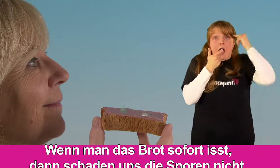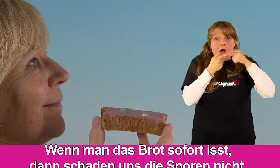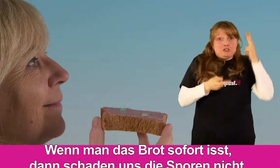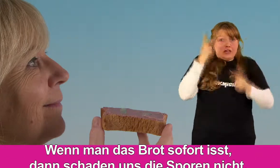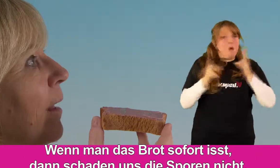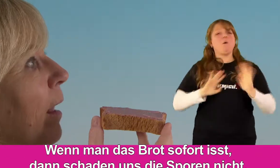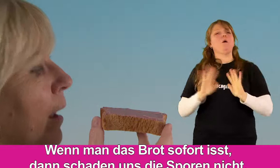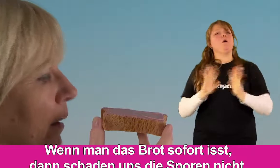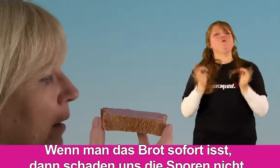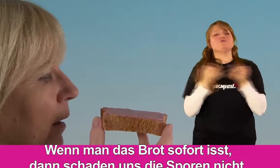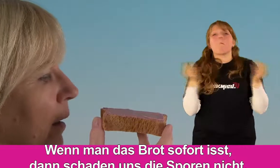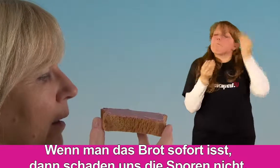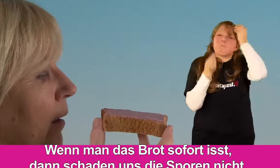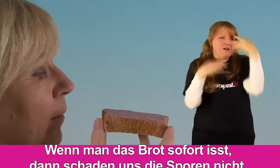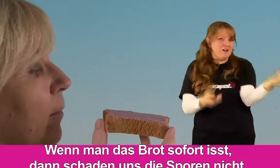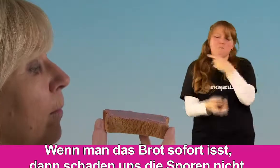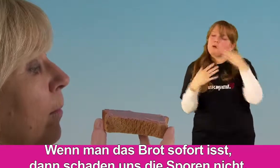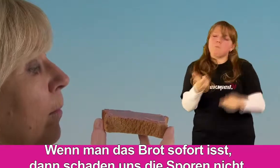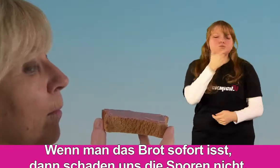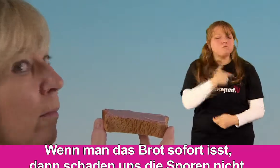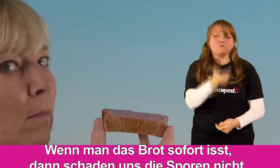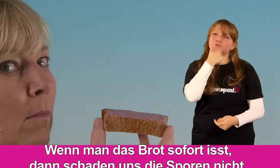das Brot sofort isst, dann schaden uns die Sporen nicht.